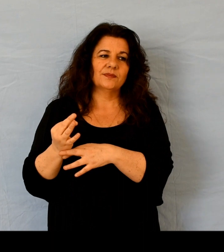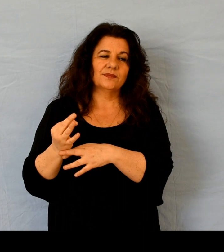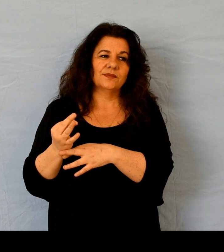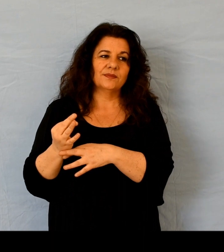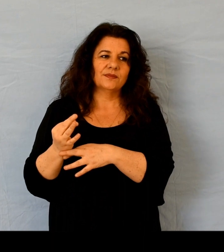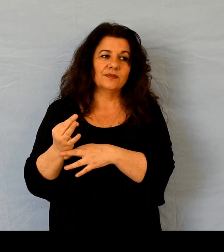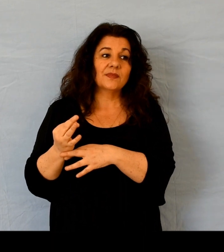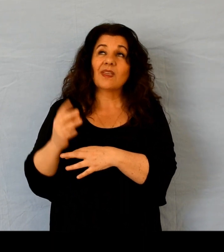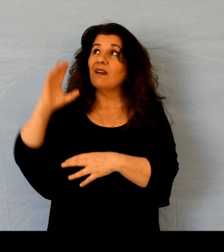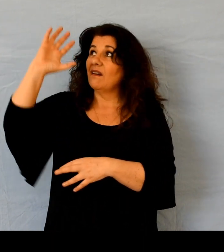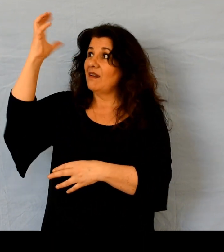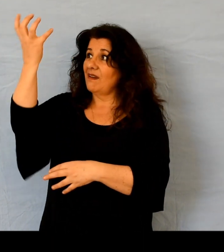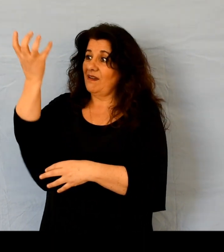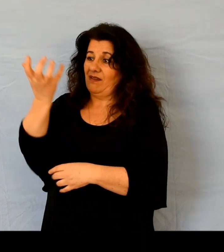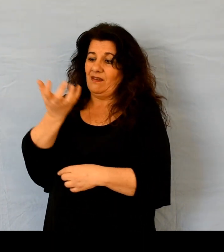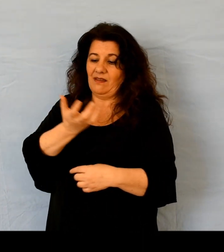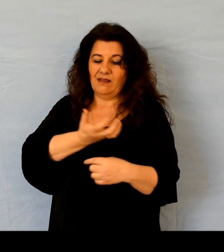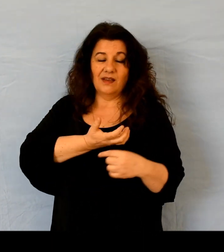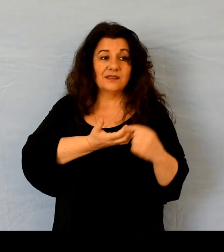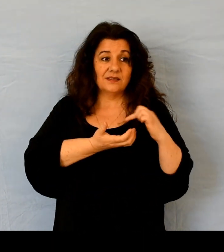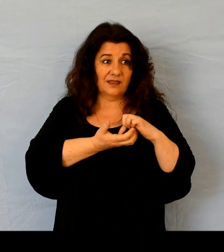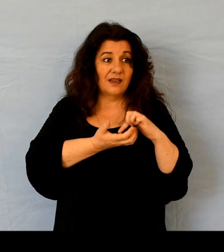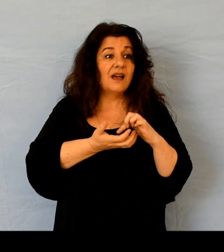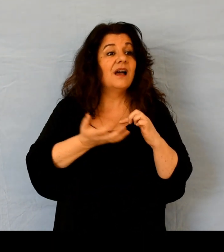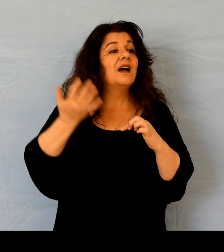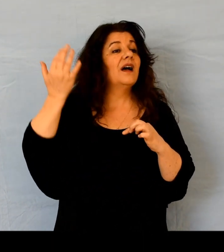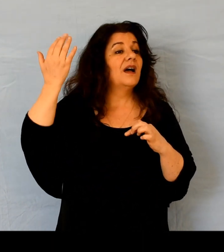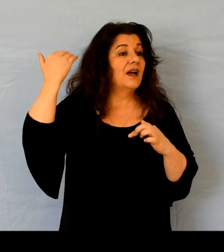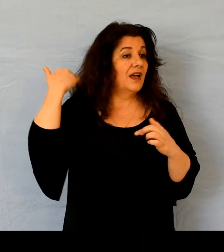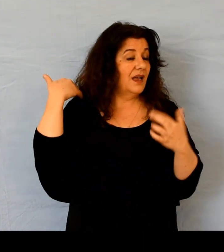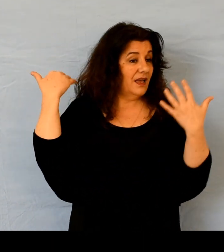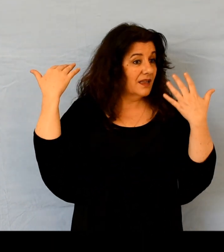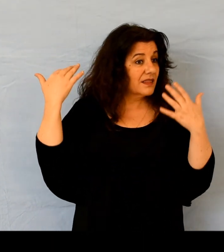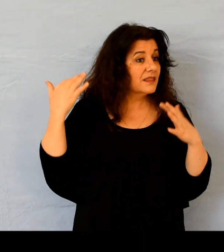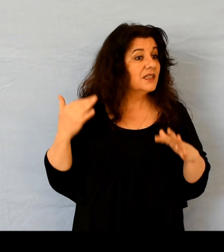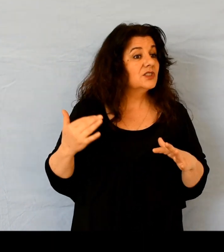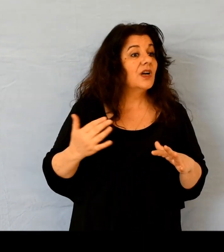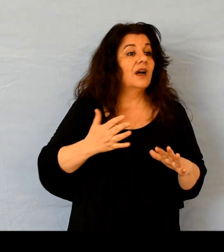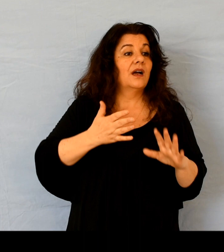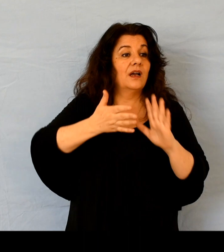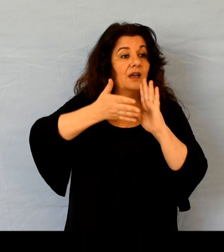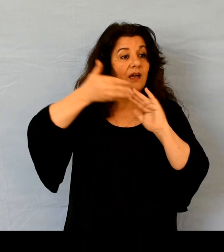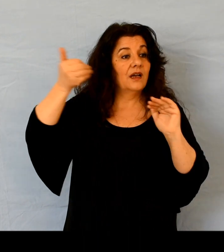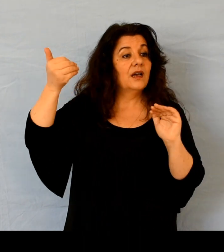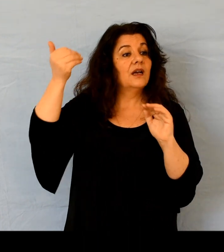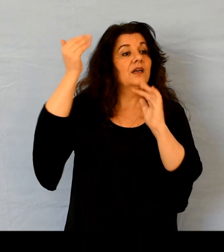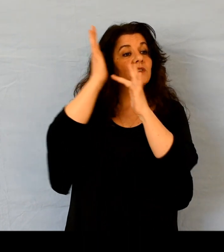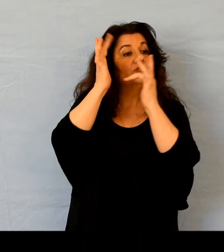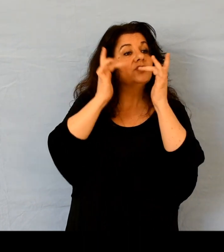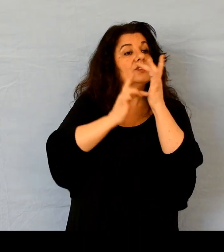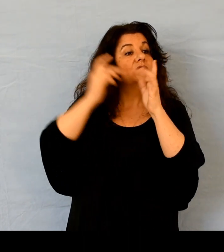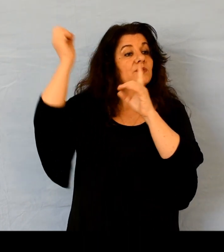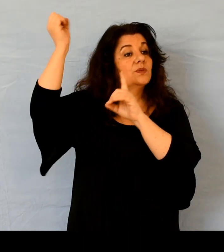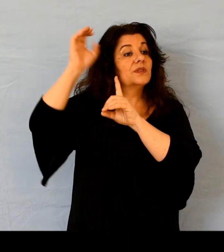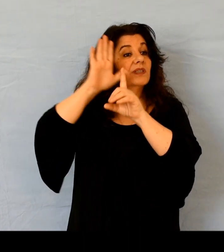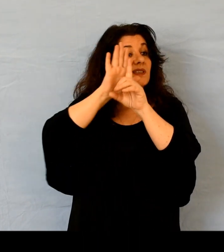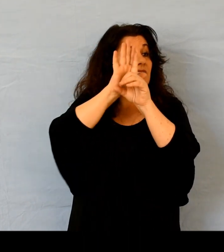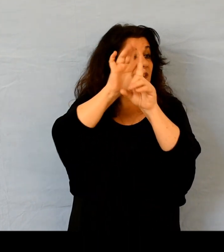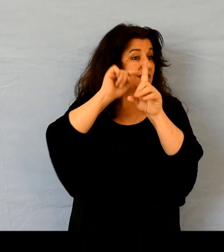Cette grâce nous avait été donnée dans le Christ Jésus avant tous les siècles,